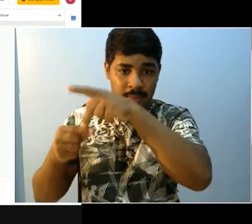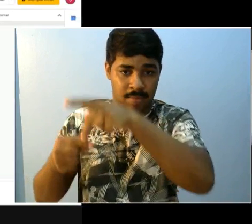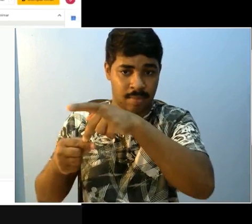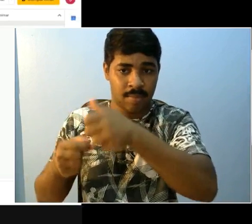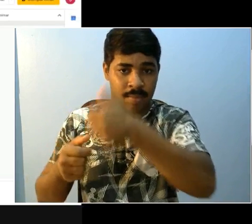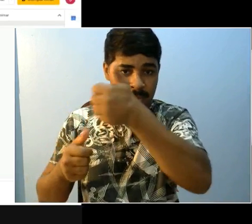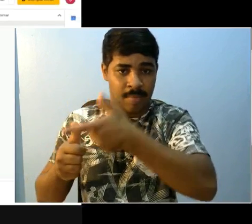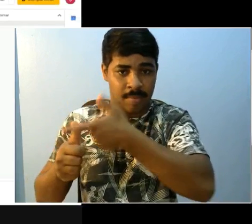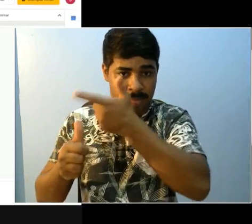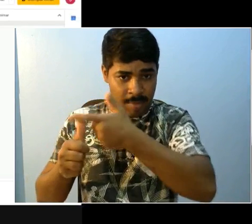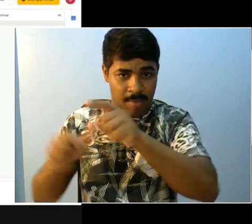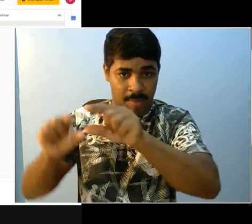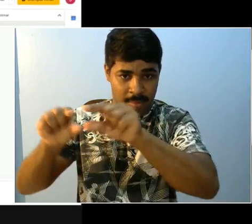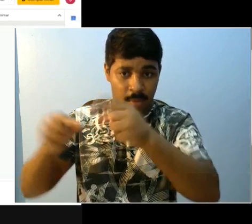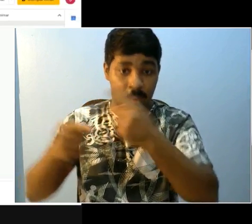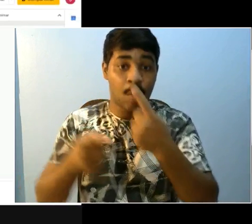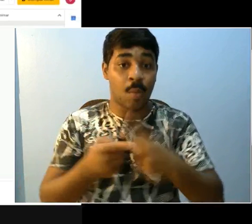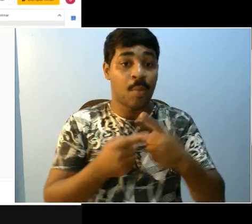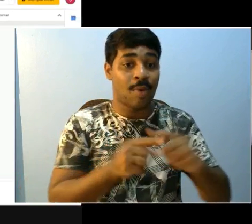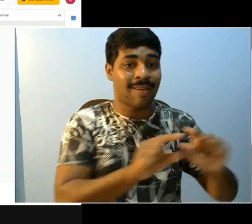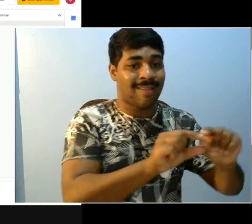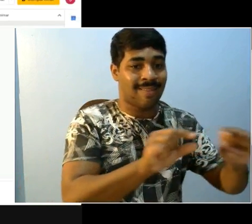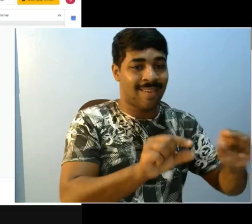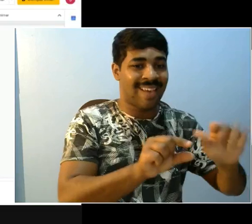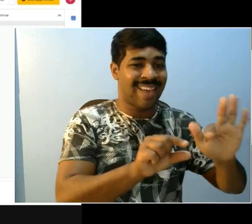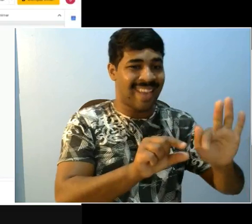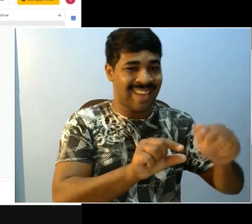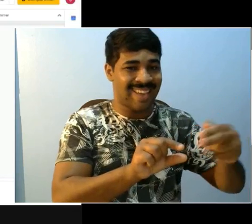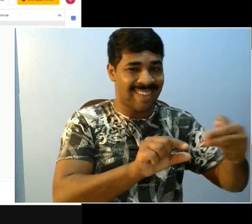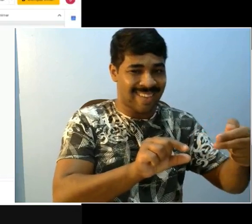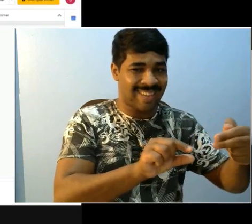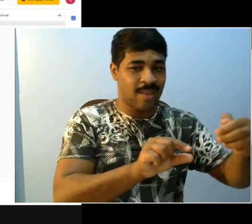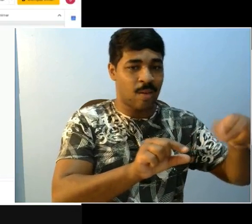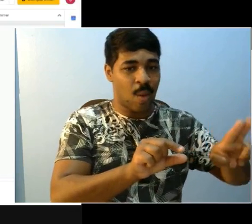Por que eu preciso achar o peso? Para colocar aqui para achar o atrito.